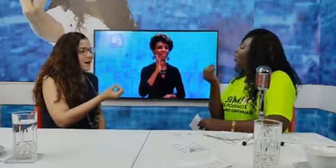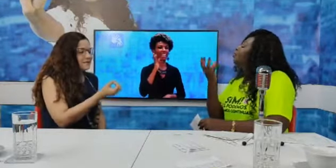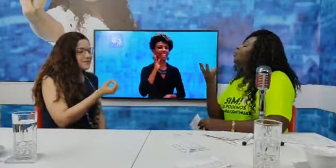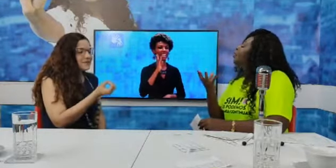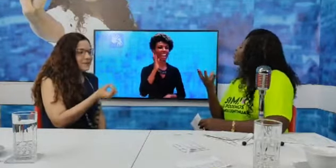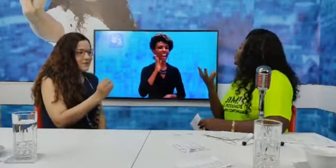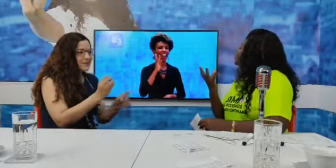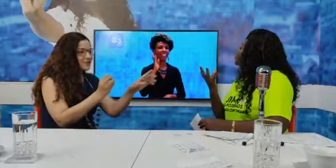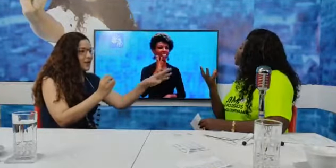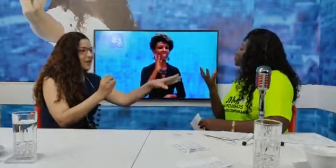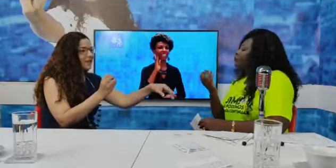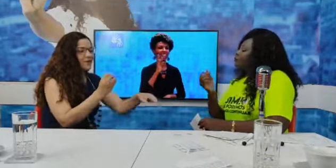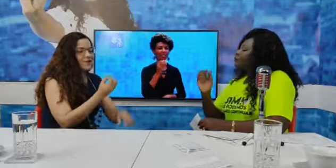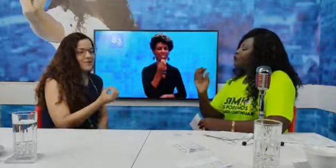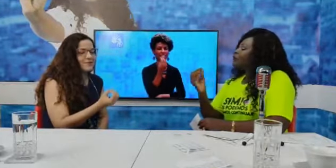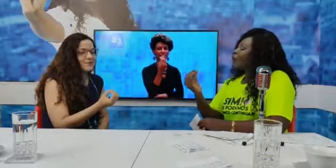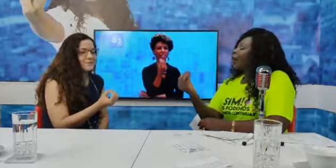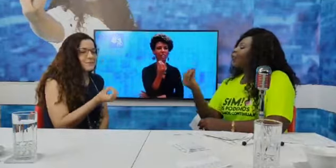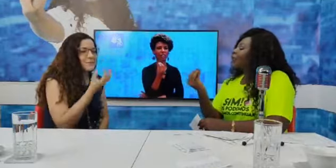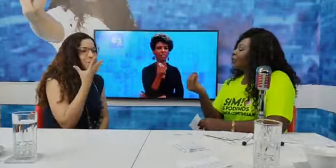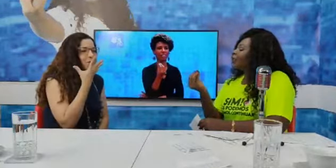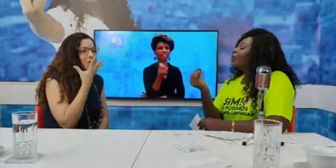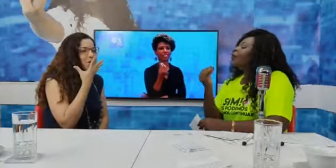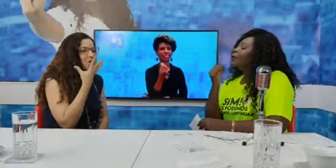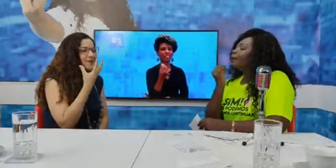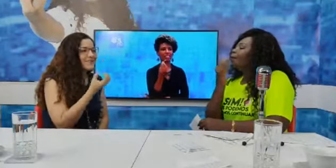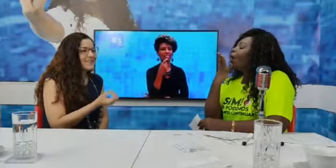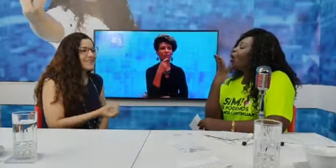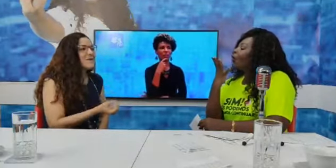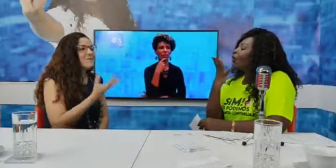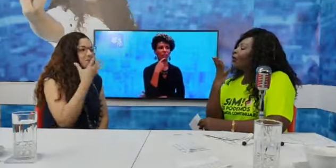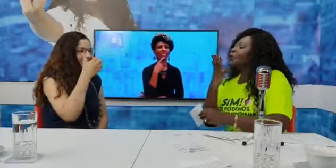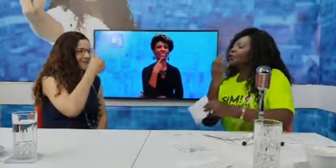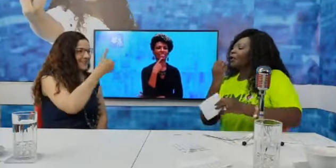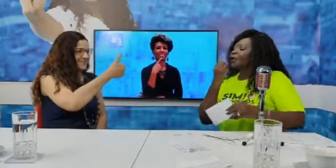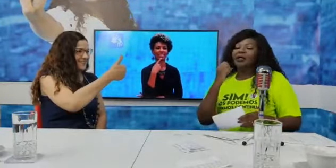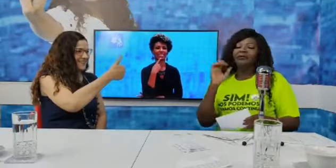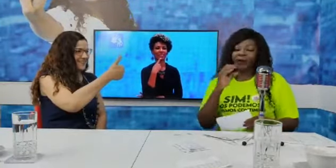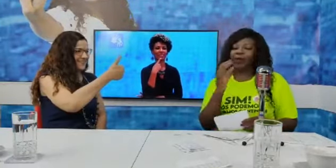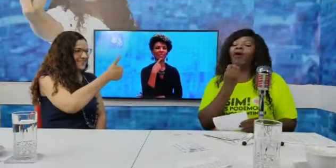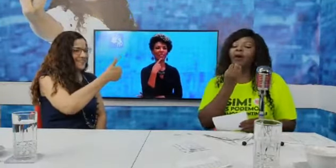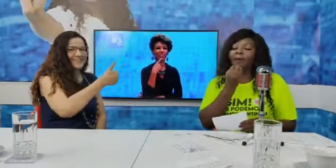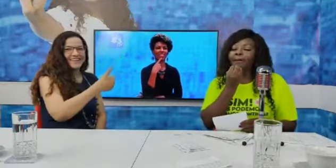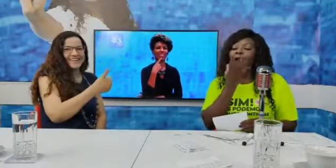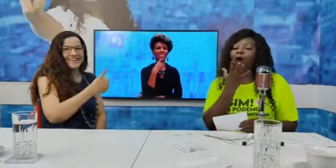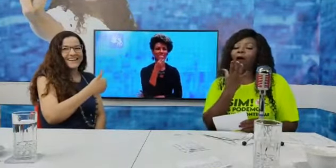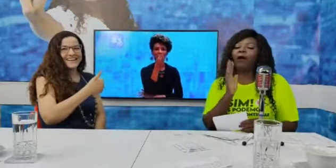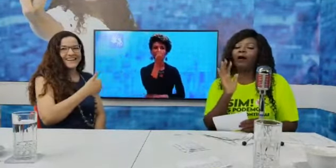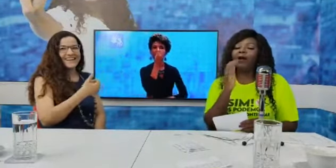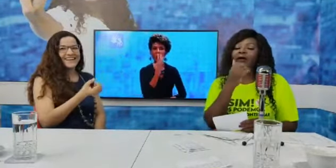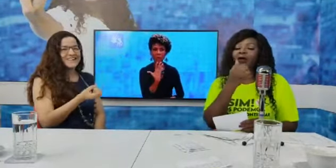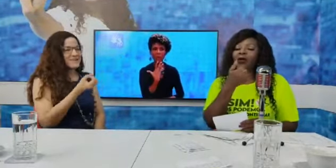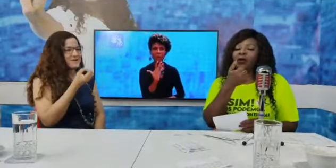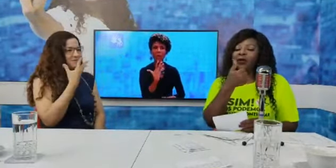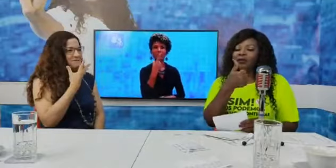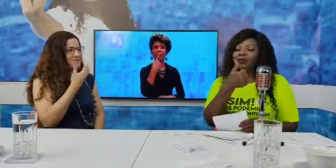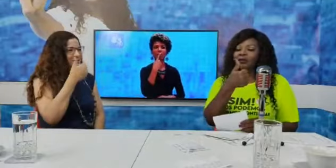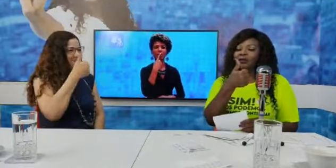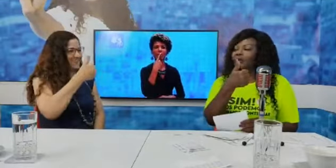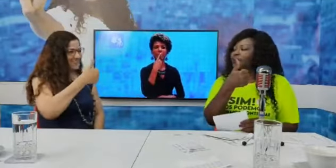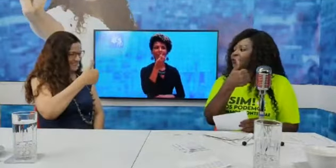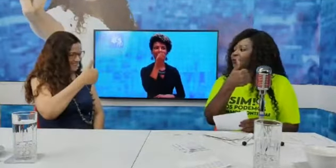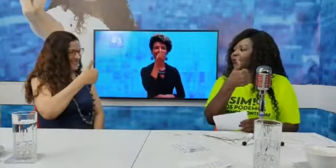bom, tá é assim? legal, legal. Faça assim, olha. Aqui. Isso. Bom. Tá bom. Bom, Ó, pode ser bom. bom